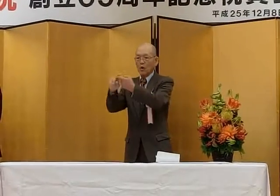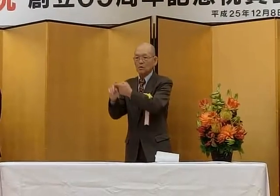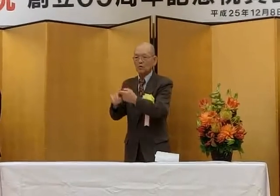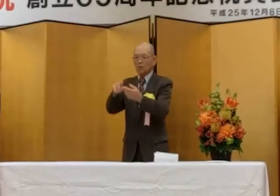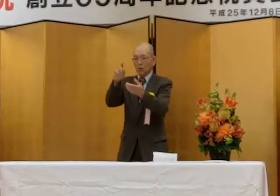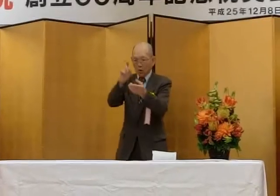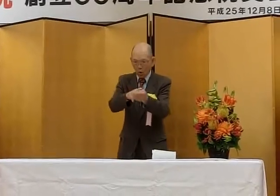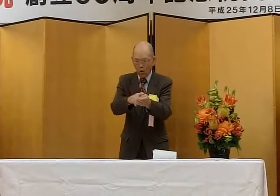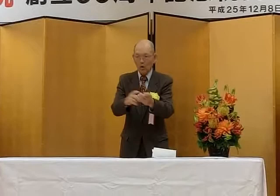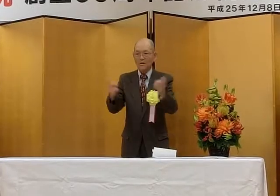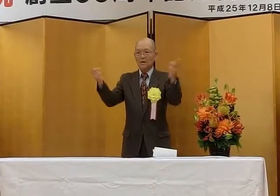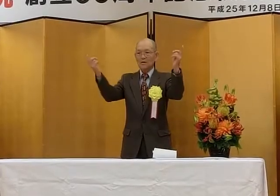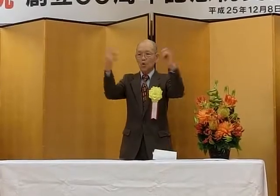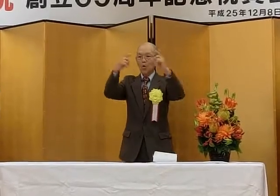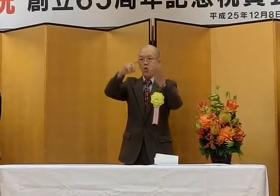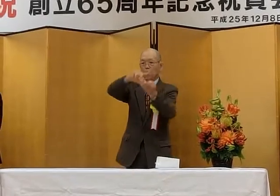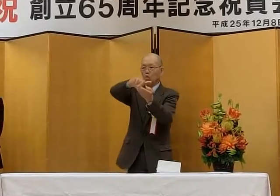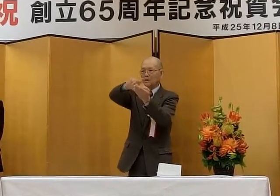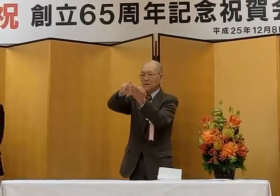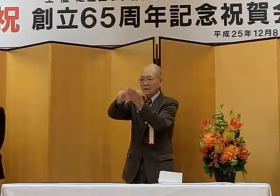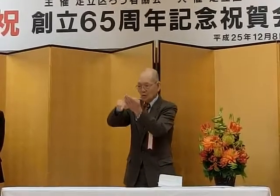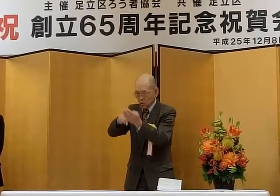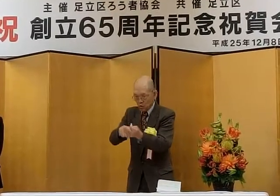足立区ろう者協会城東地区